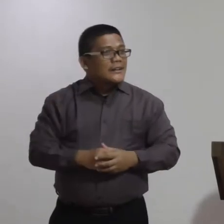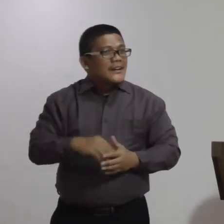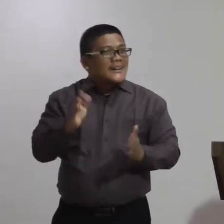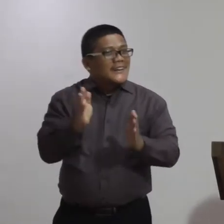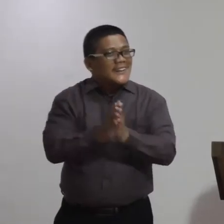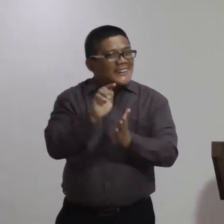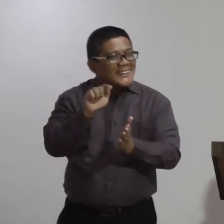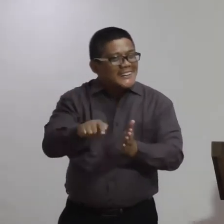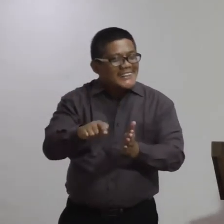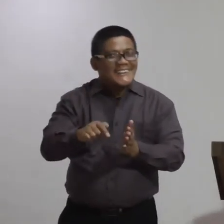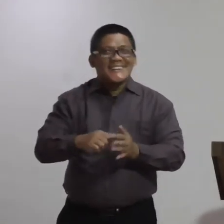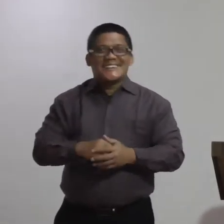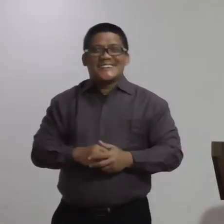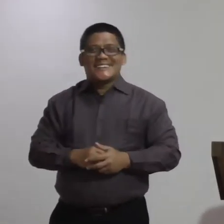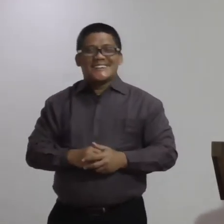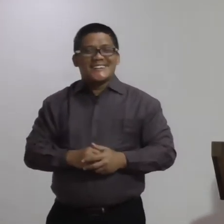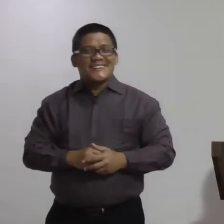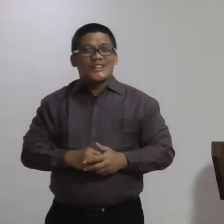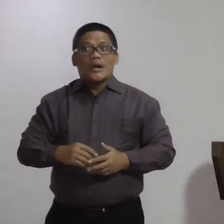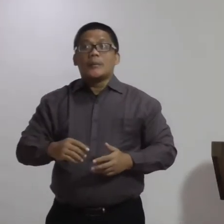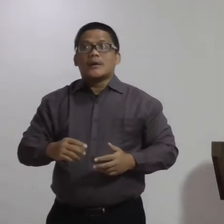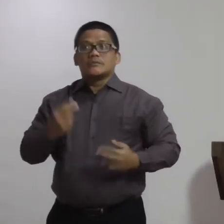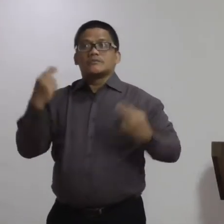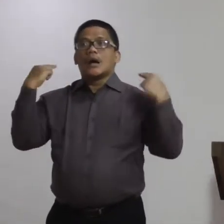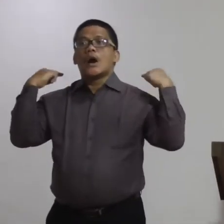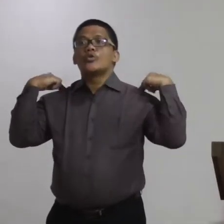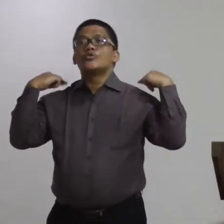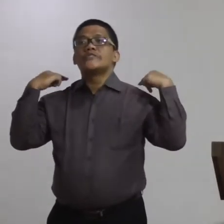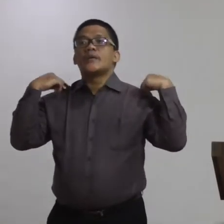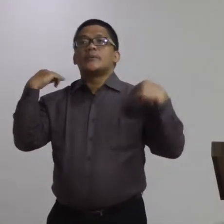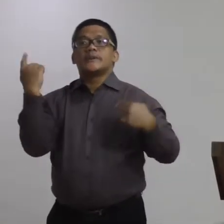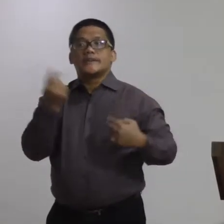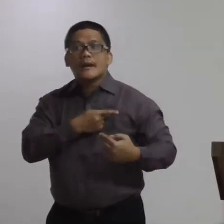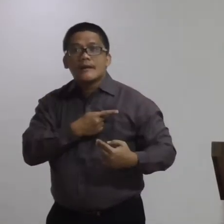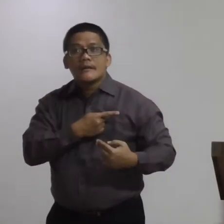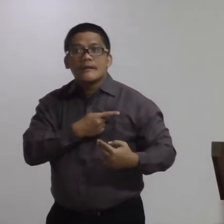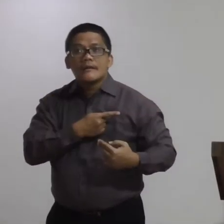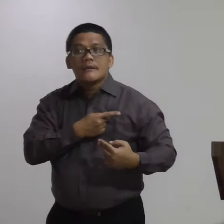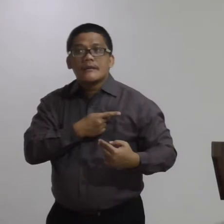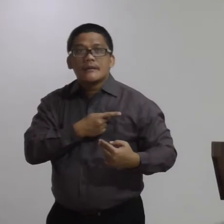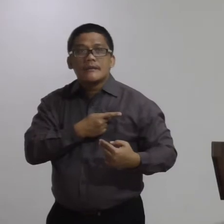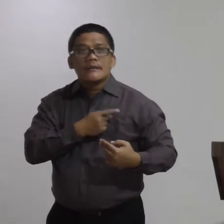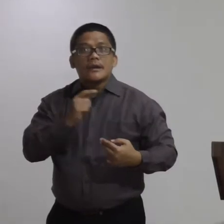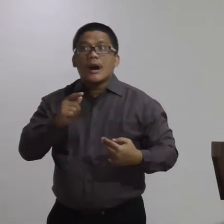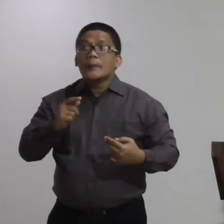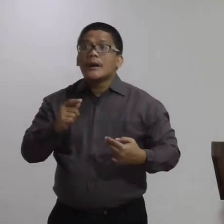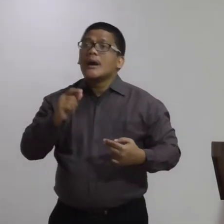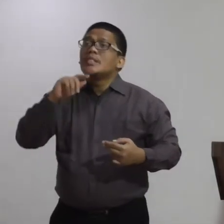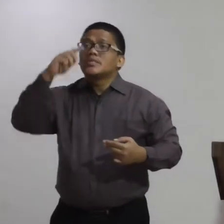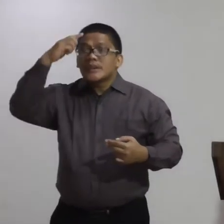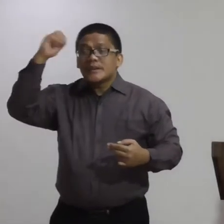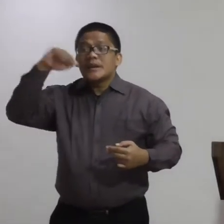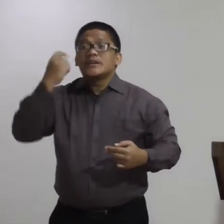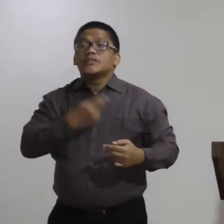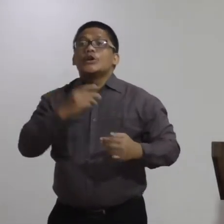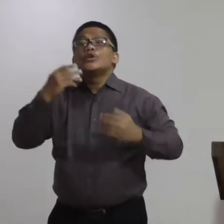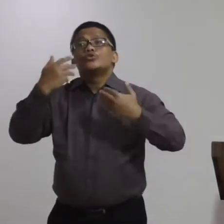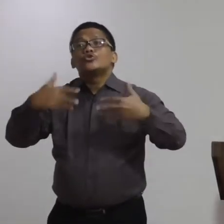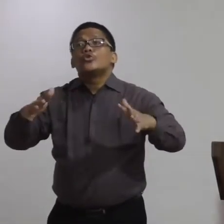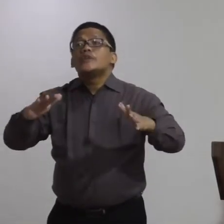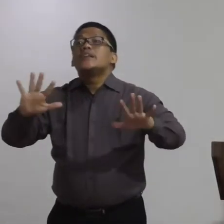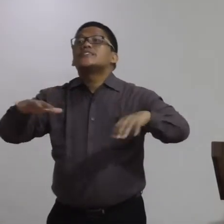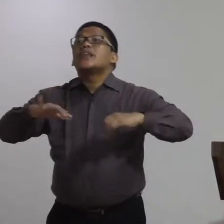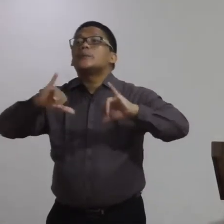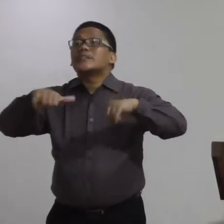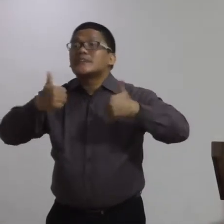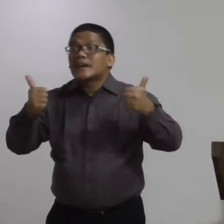ini adalah tugas kita, ya, sebagai orang yang telah diselamatkan, sebagai orang yang telah dikaruniai